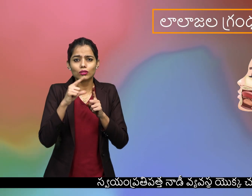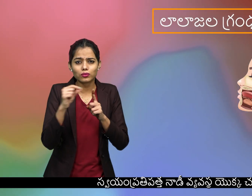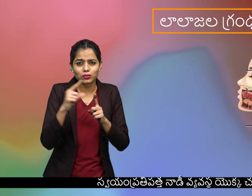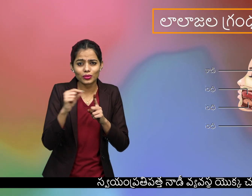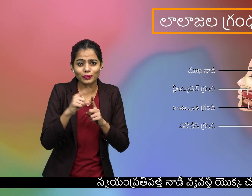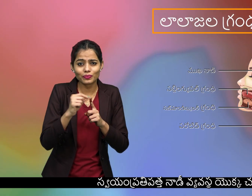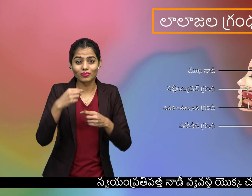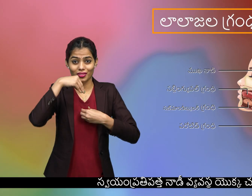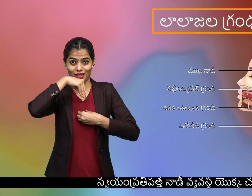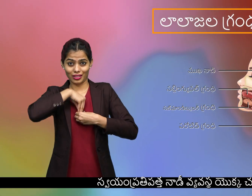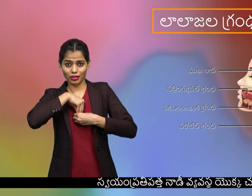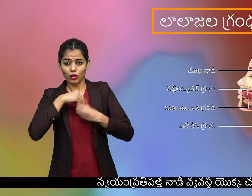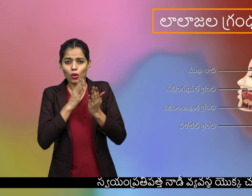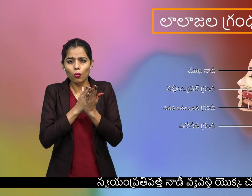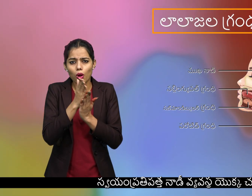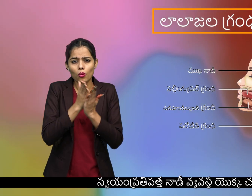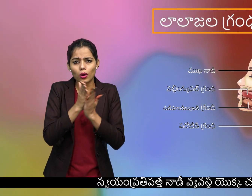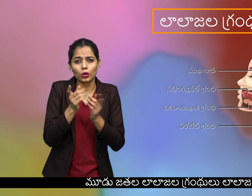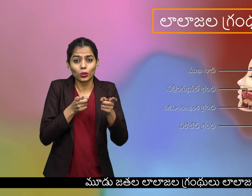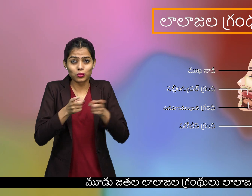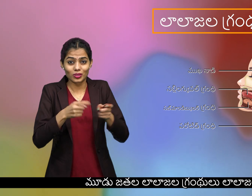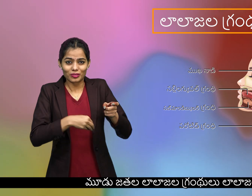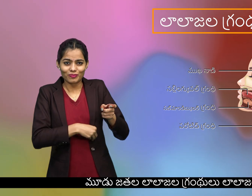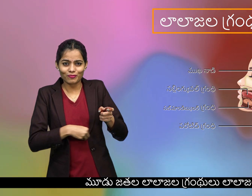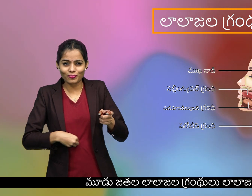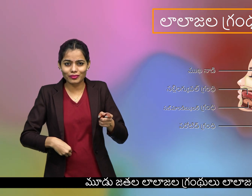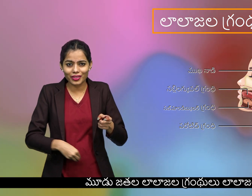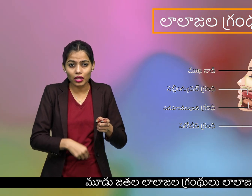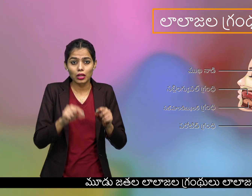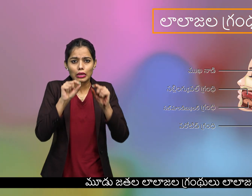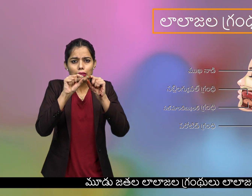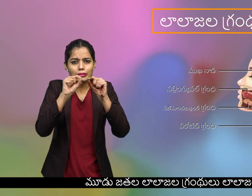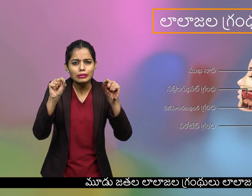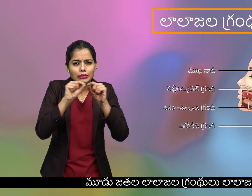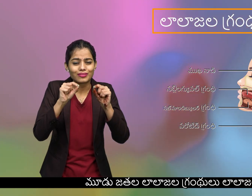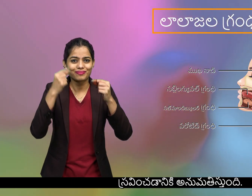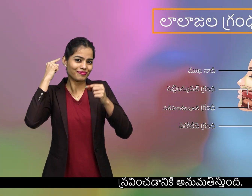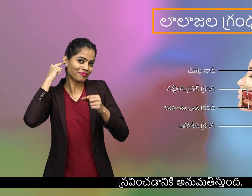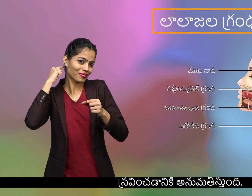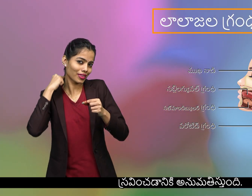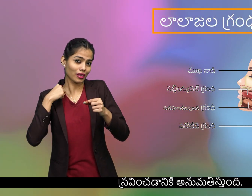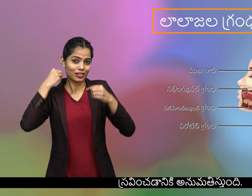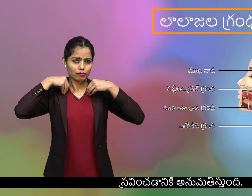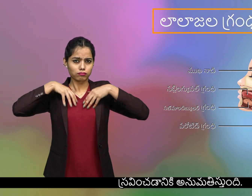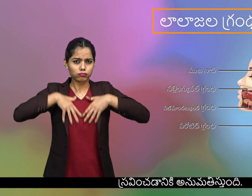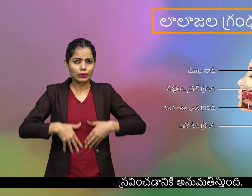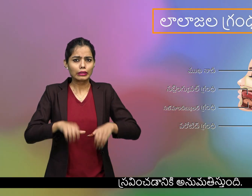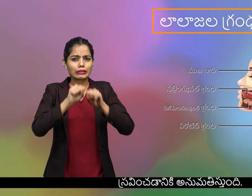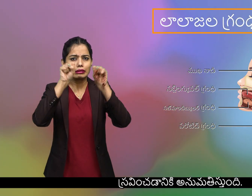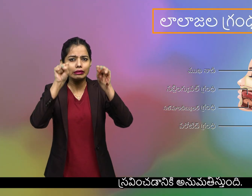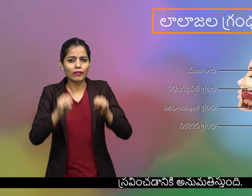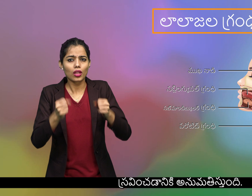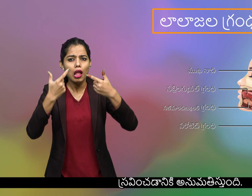స్వయం ప్రతిపత్త నాడీ వ్యవస్థ యొక్క చర్య 3 జతల లాలాజల గ్రంథులు లాలాజలాన్ని స్రవించడానికి